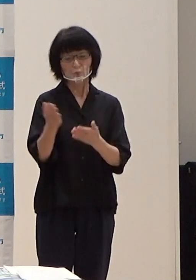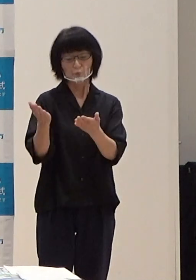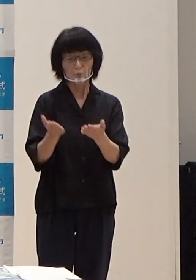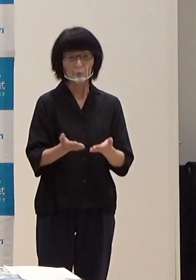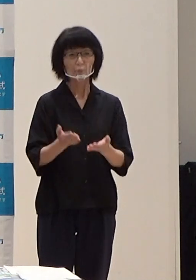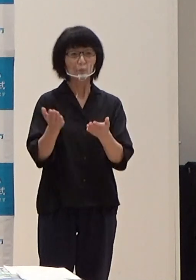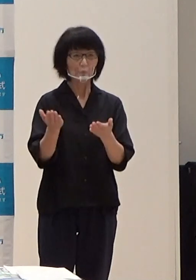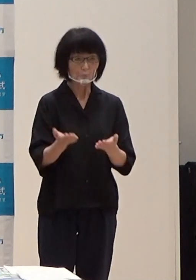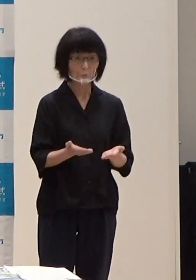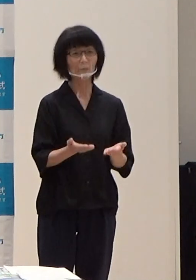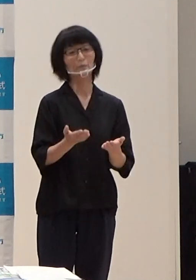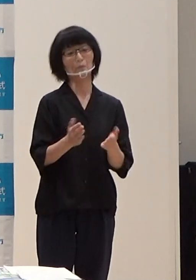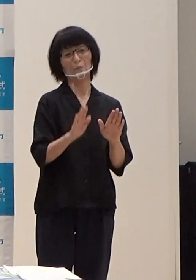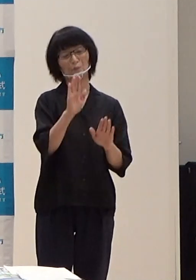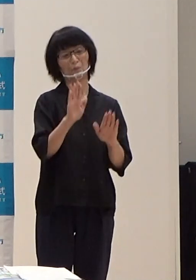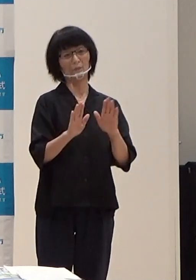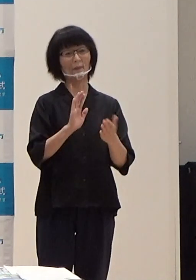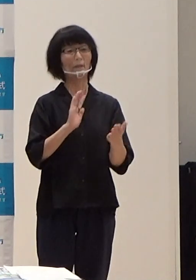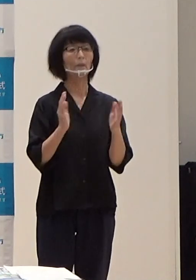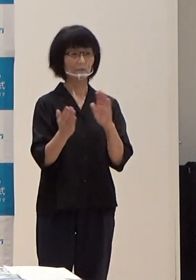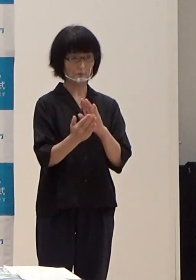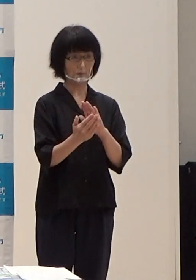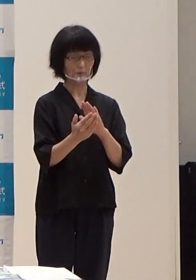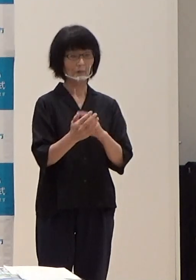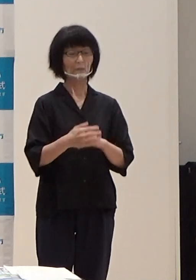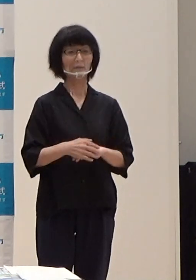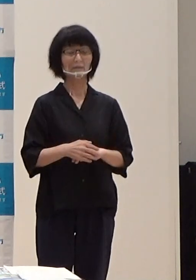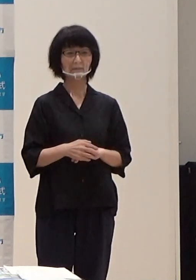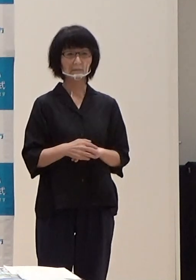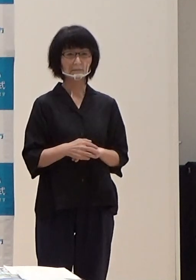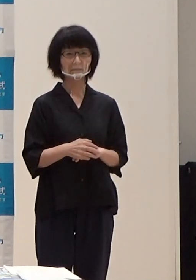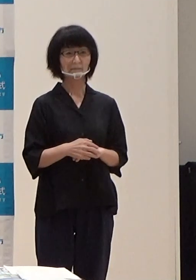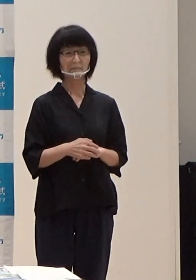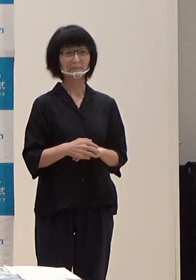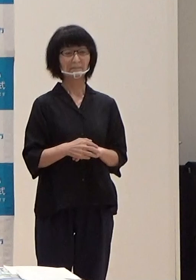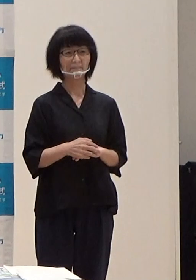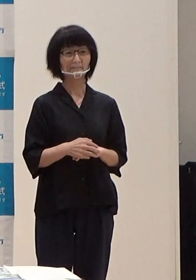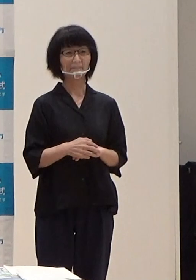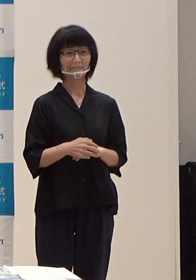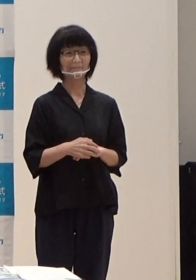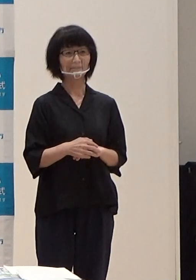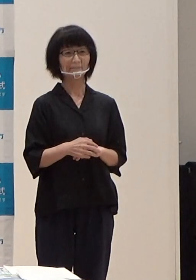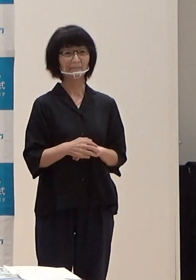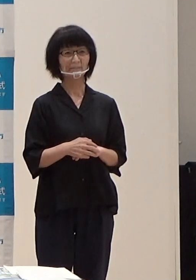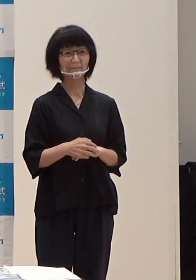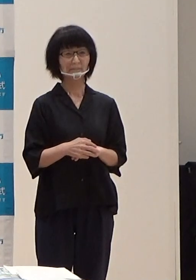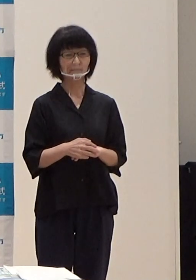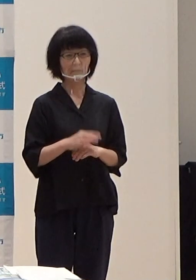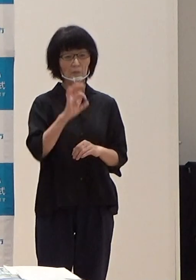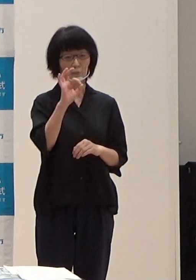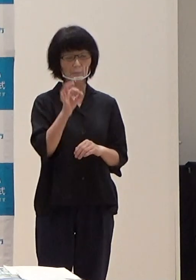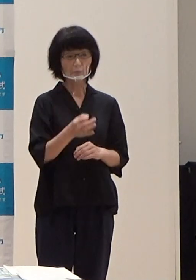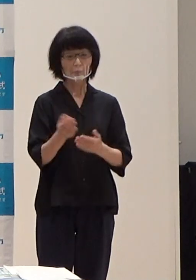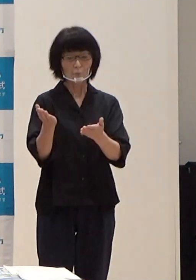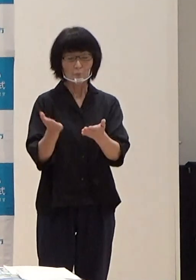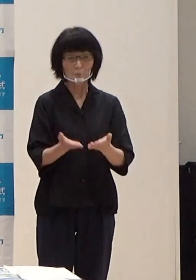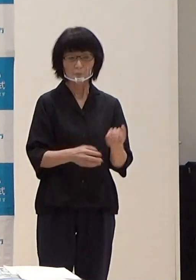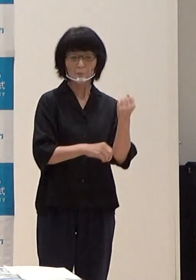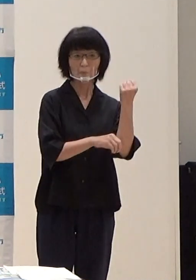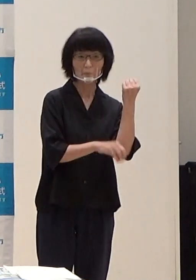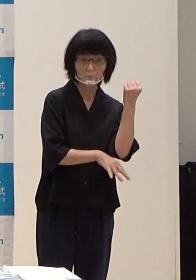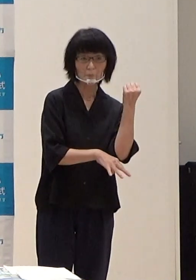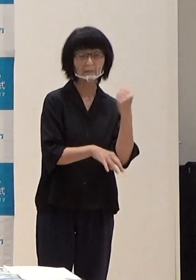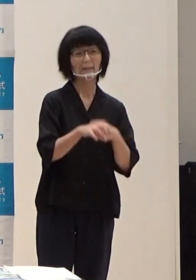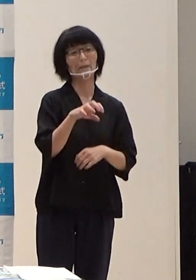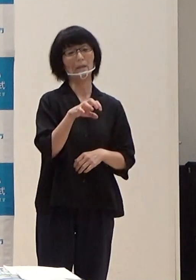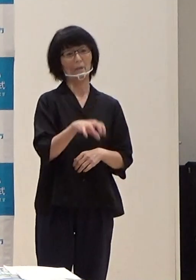りしてきておりまして、走行業も単に蓄えるというんじゃなくて物流の拠点的な機能を果たしていくということで、今